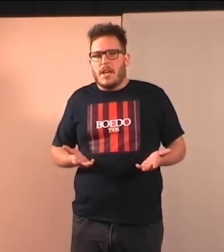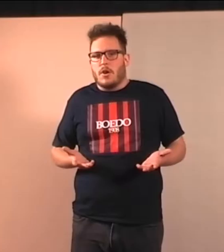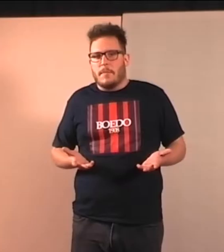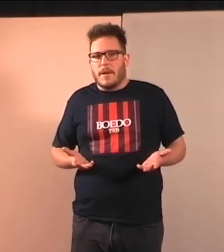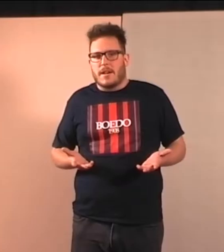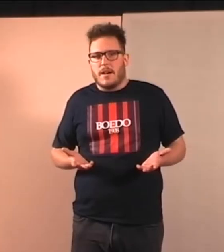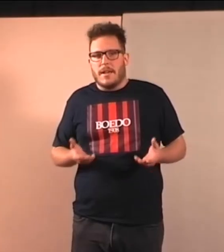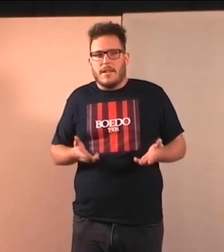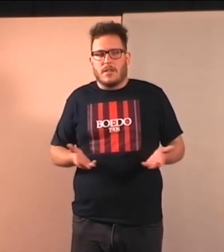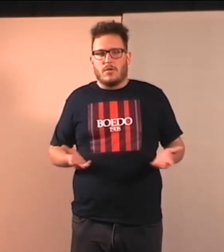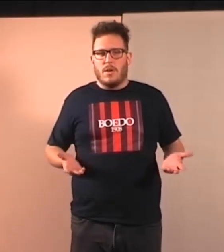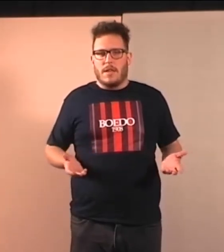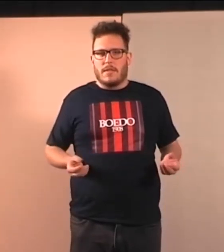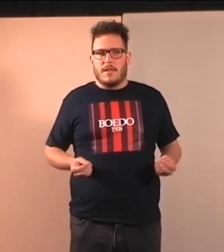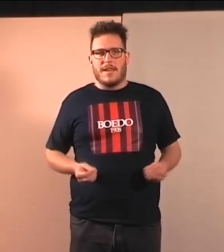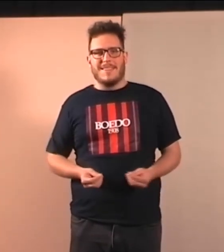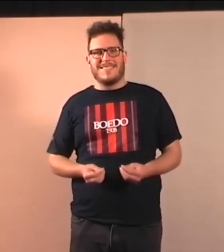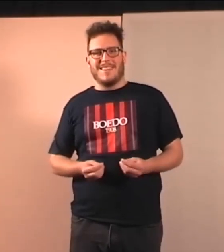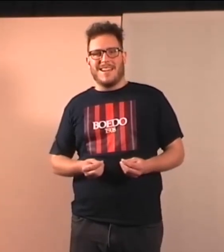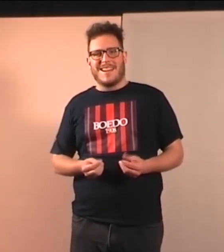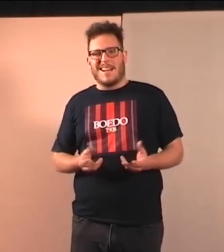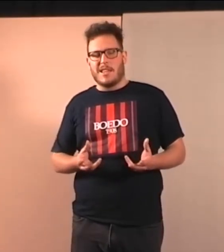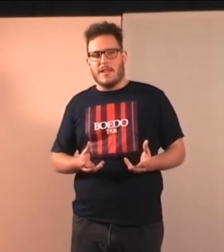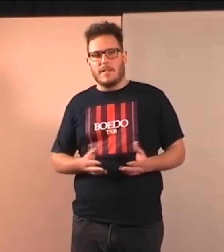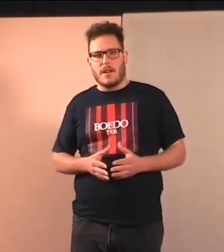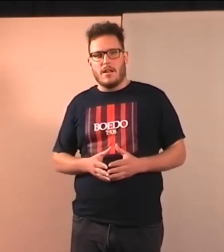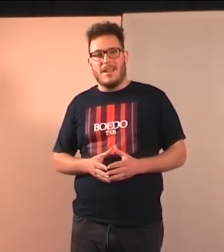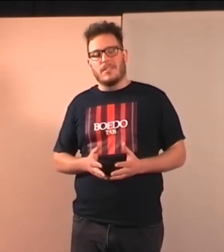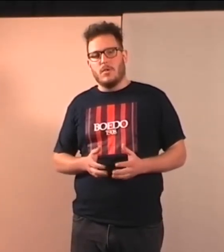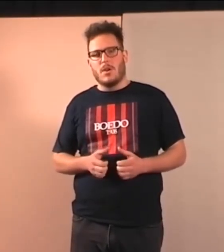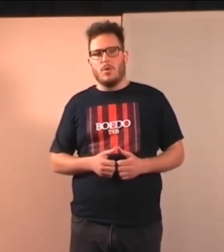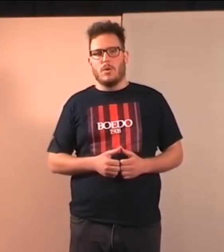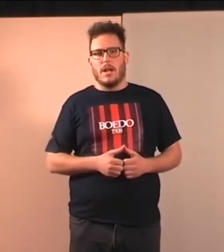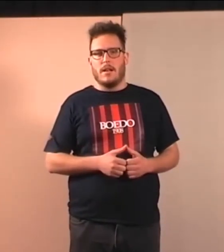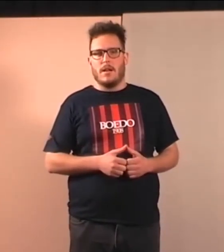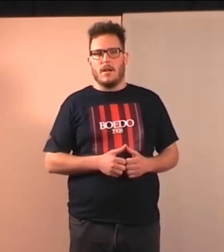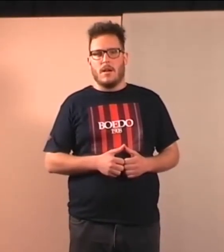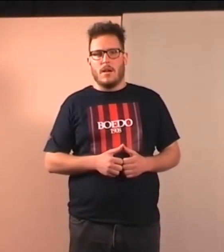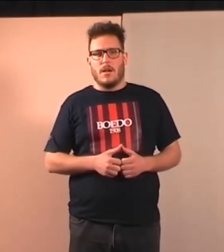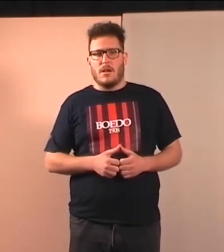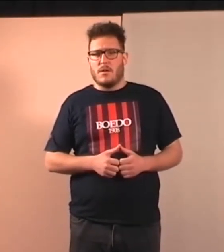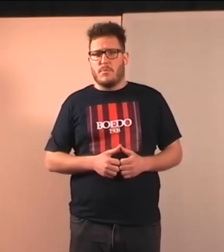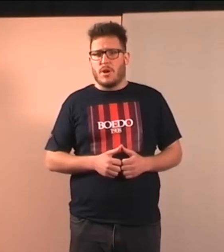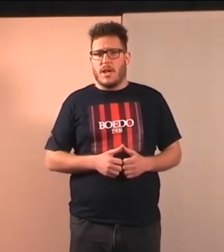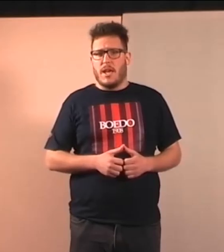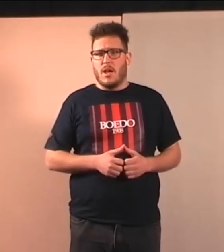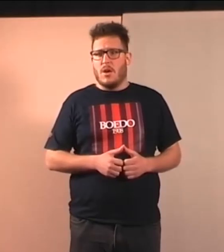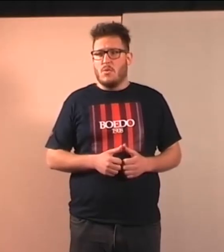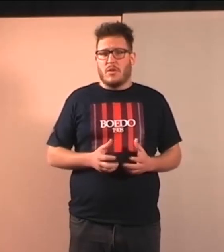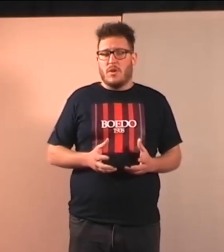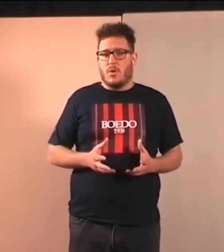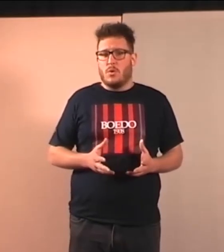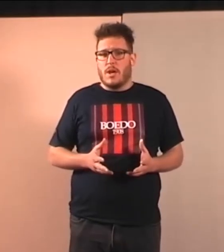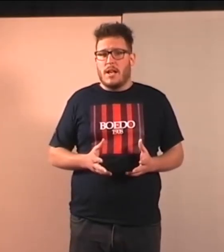¿qué es lo que pasa en esta ciudad que se jacta de ser la ciudad cultural? Porque una ciudad cultural,